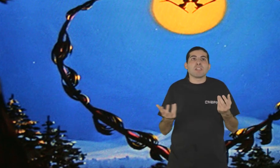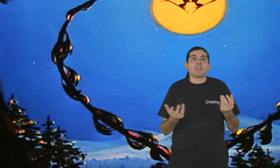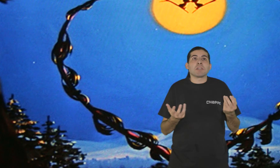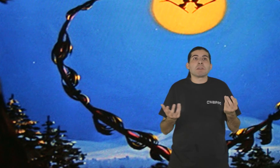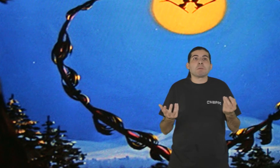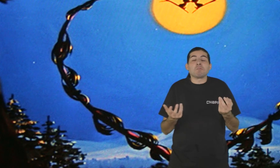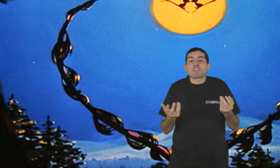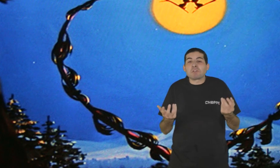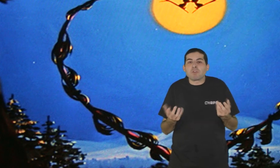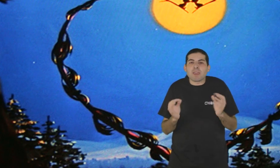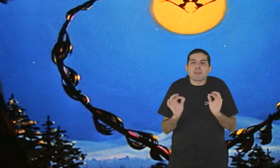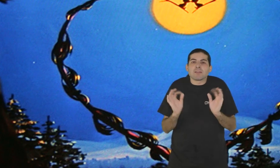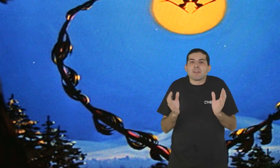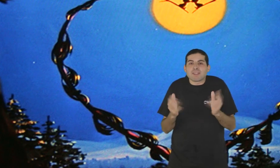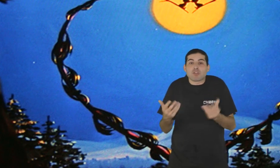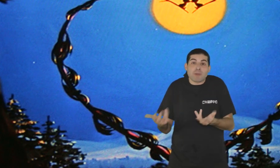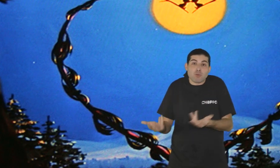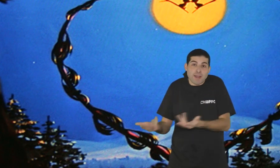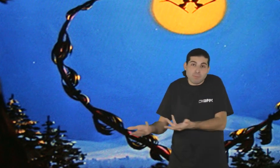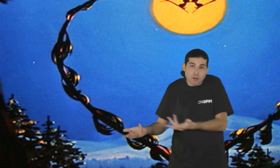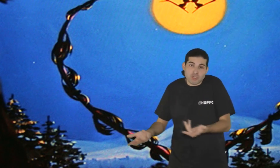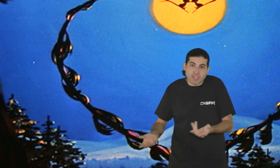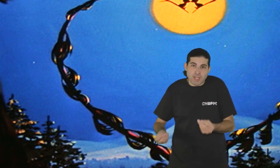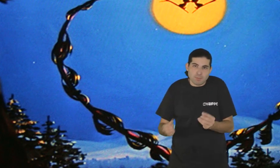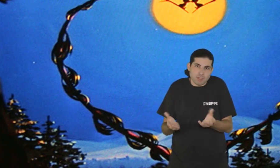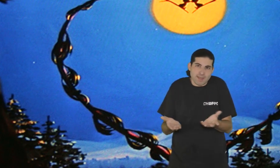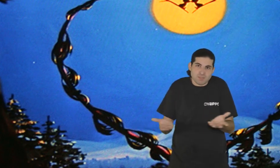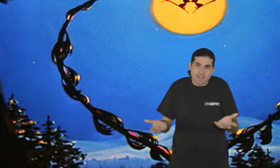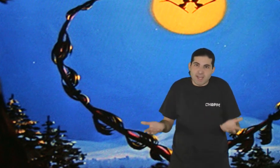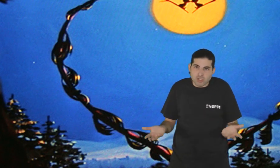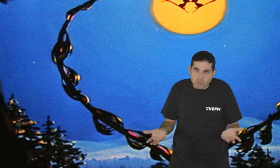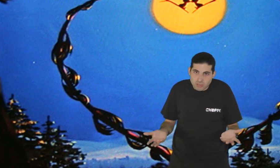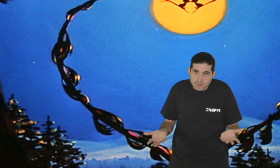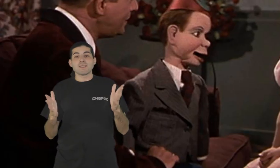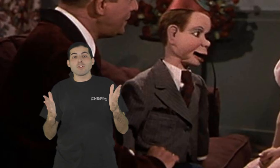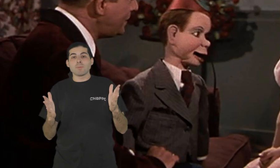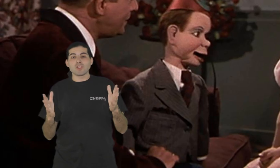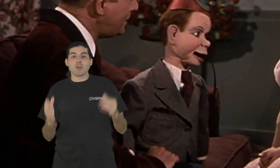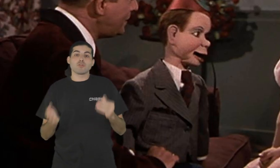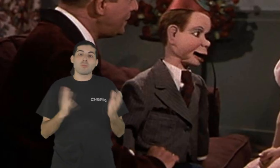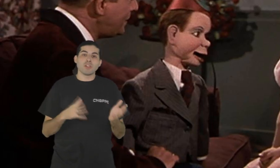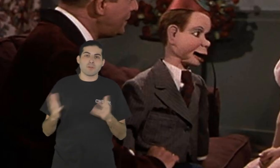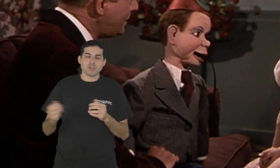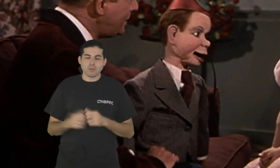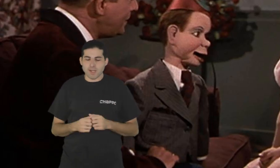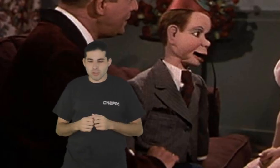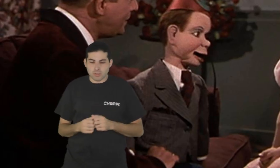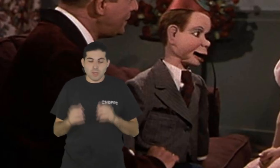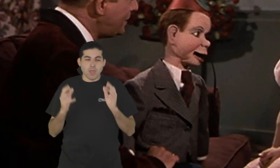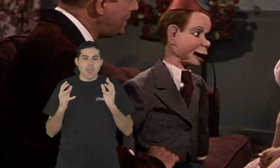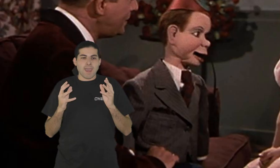Disney, secondo me... Tanto per allungare il prologo, già che c'è, li potevi anche spiegarcelo. Il secondo episodio, Topolino e